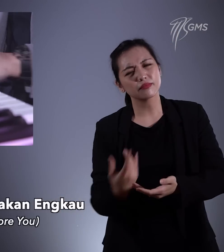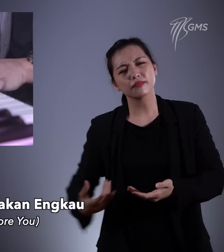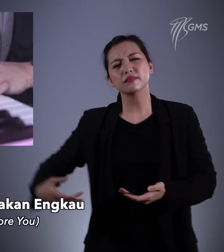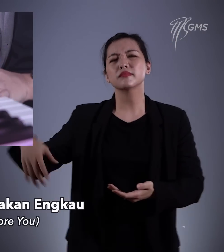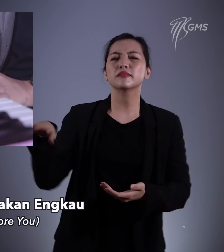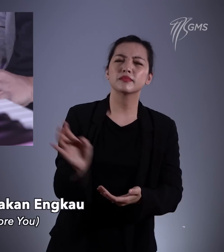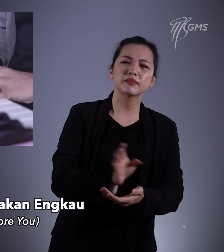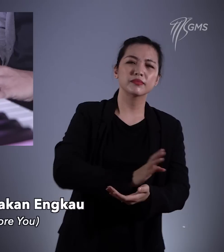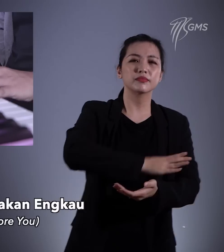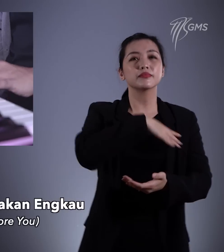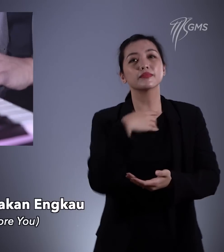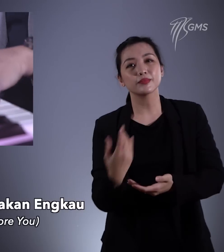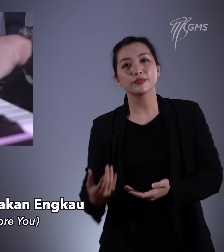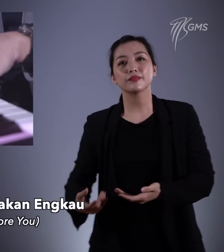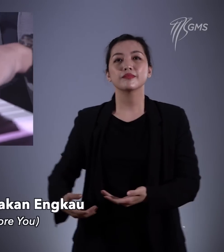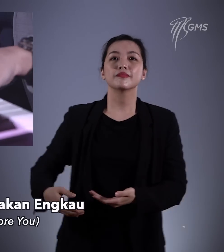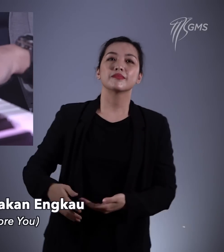Mari nyanyikan sama-sama.